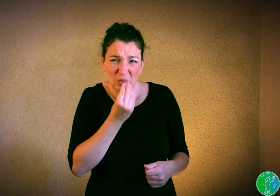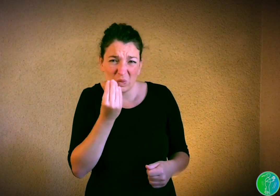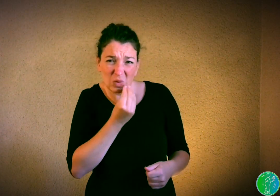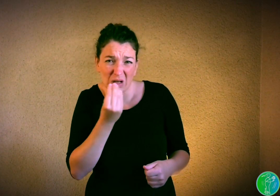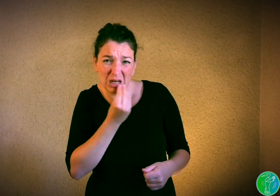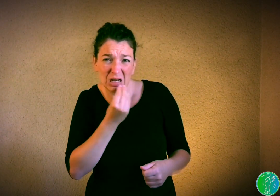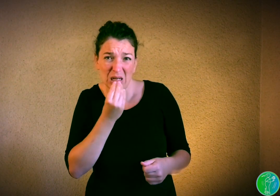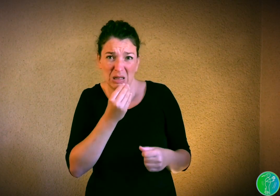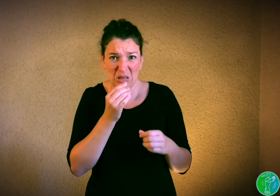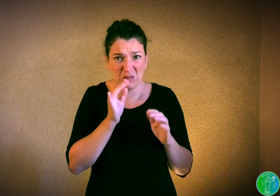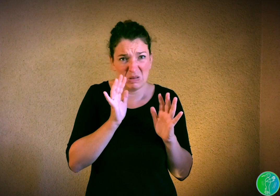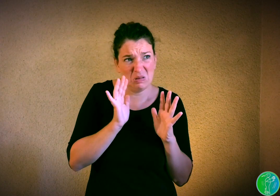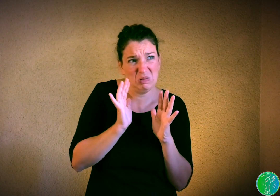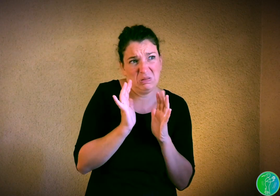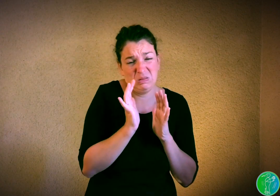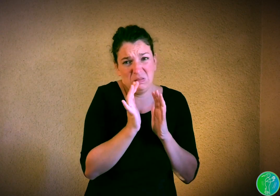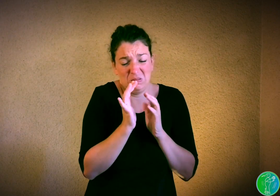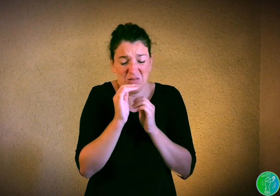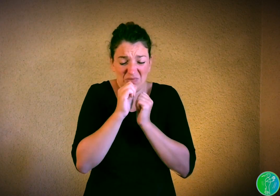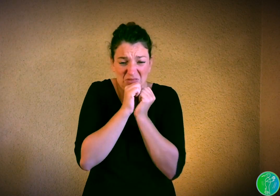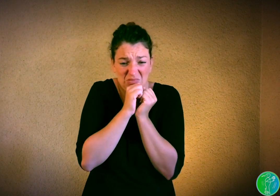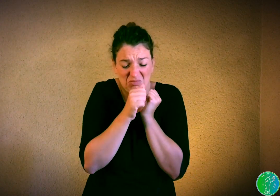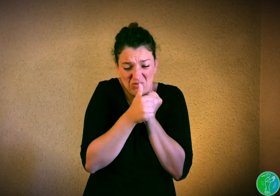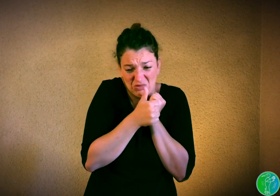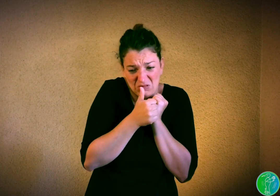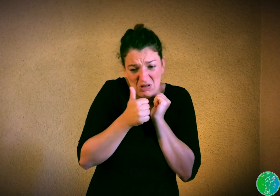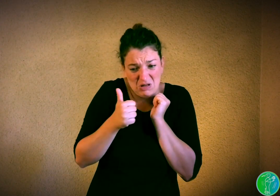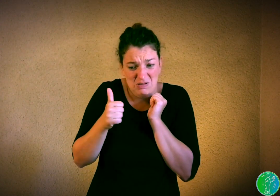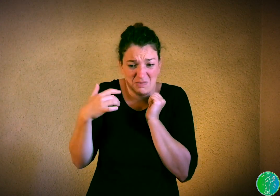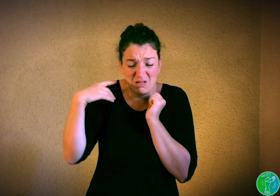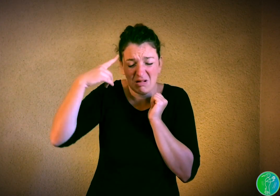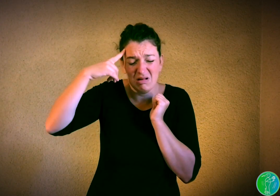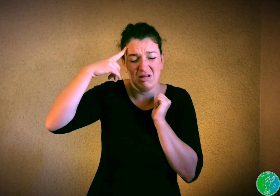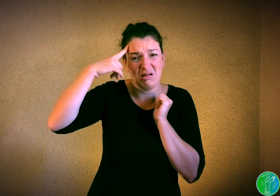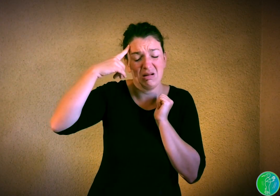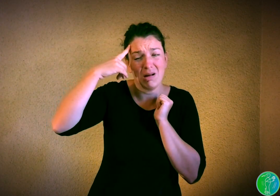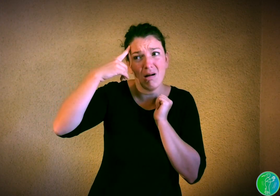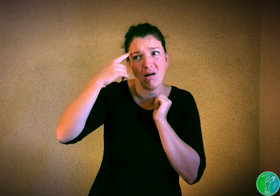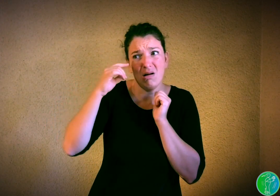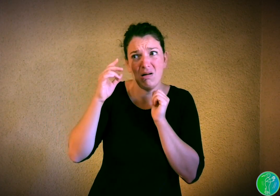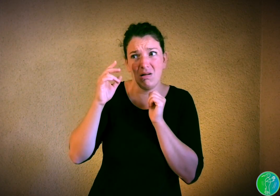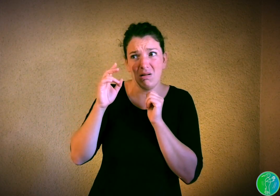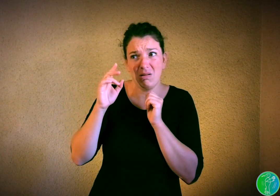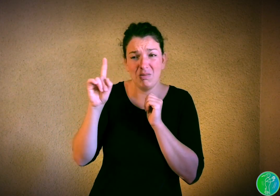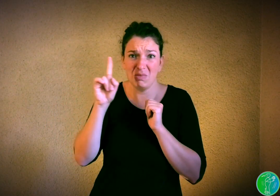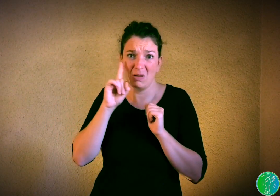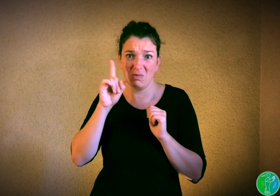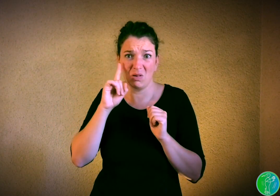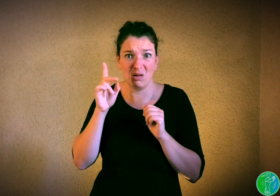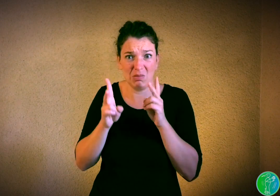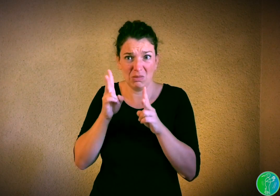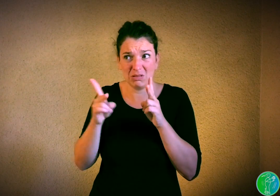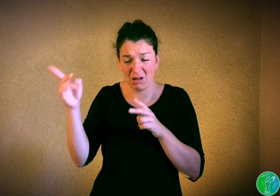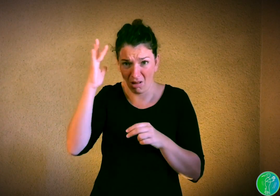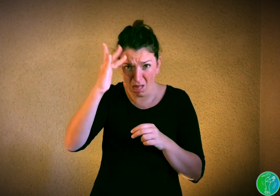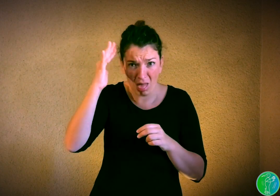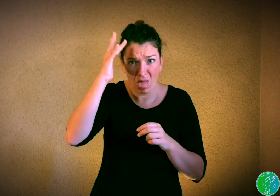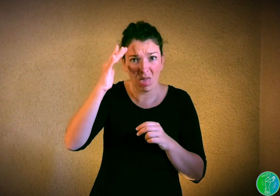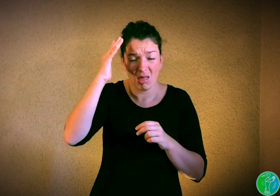froid, et aussi parce qu'il imaginait maman inquiète. Il pensa, « Peut-être que je ne suis pas